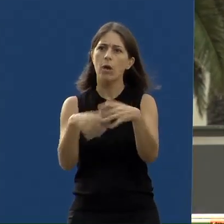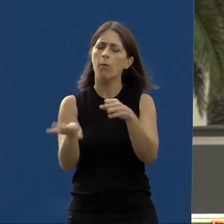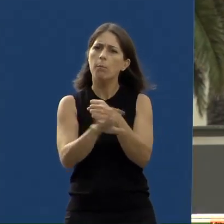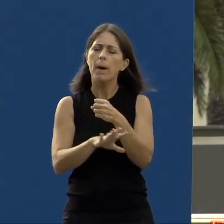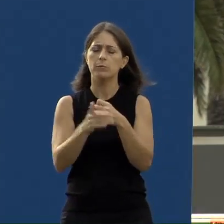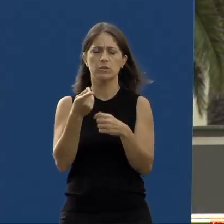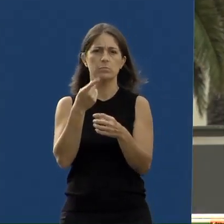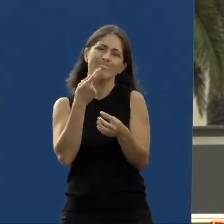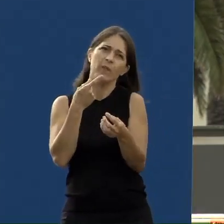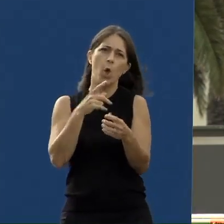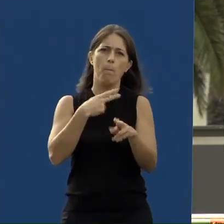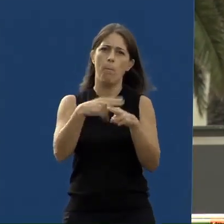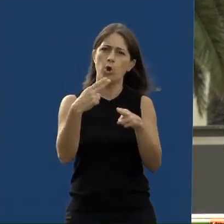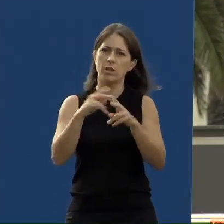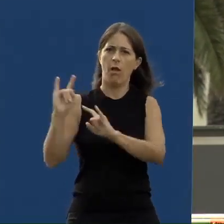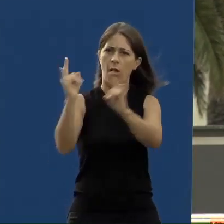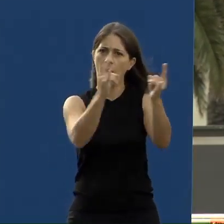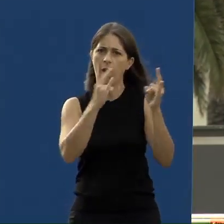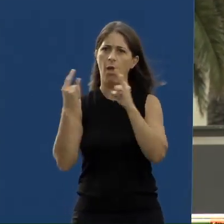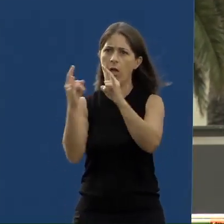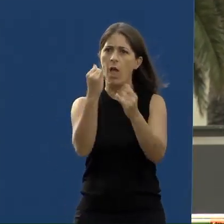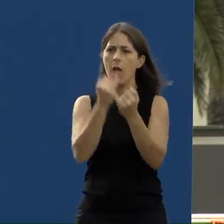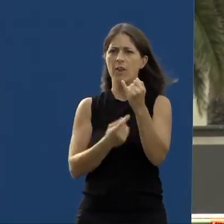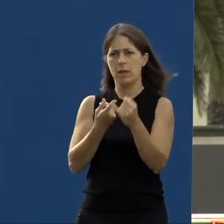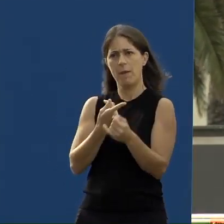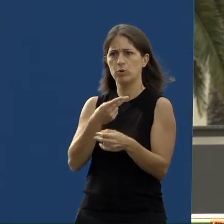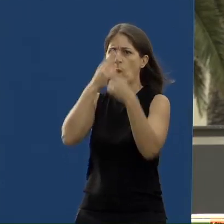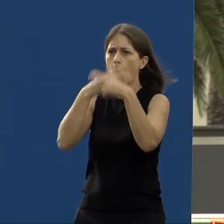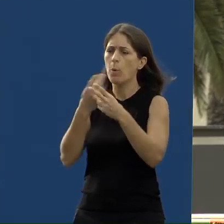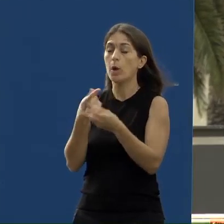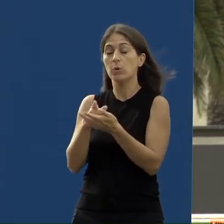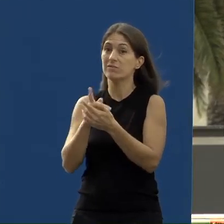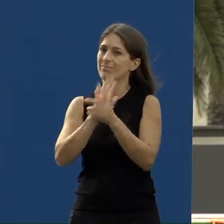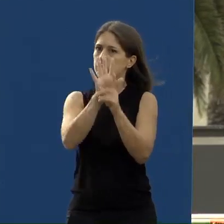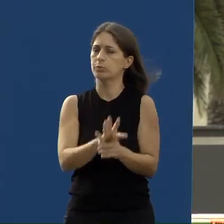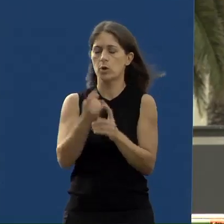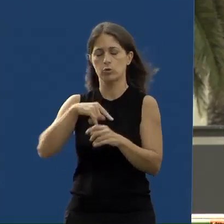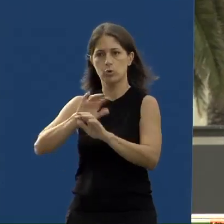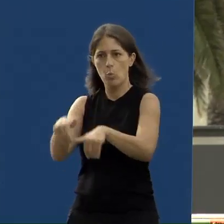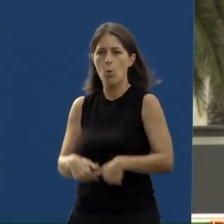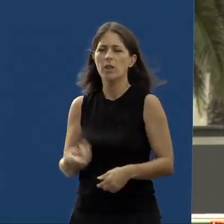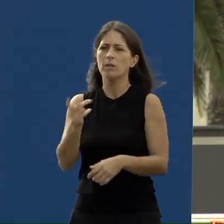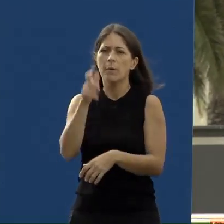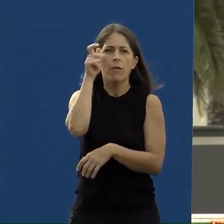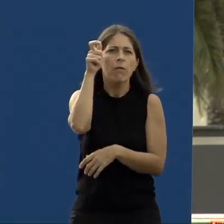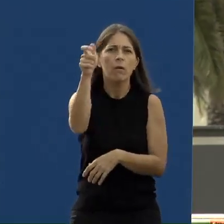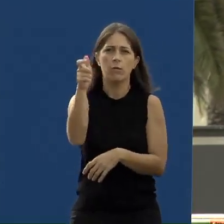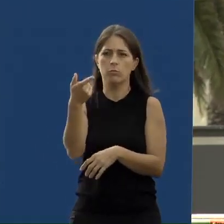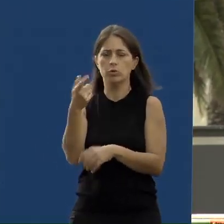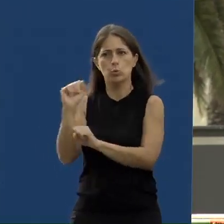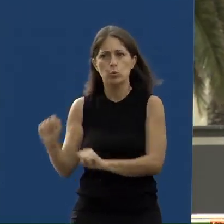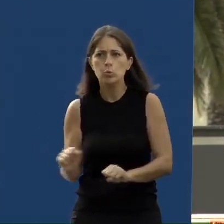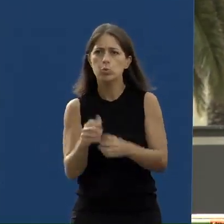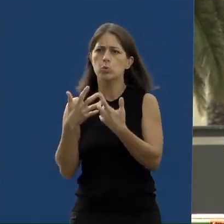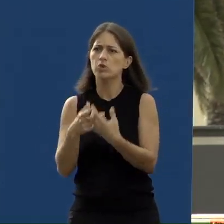nova política forestal e unha republificación do Servicio de Extinción de Incendios. Un país xusto loita polo seu rural, o seu leite e a súa pesca. Por